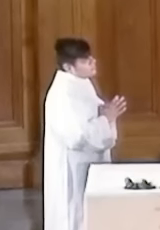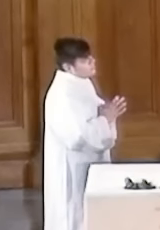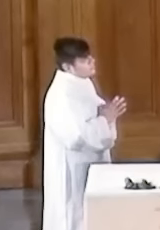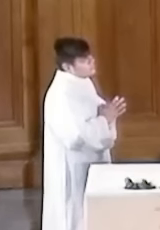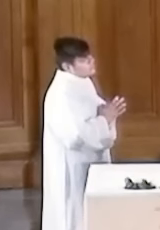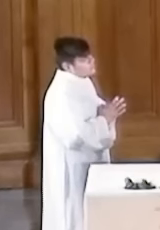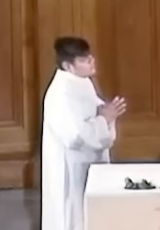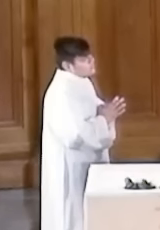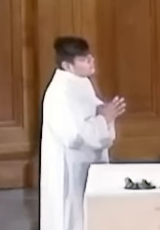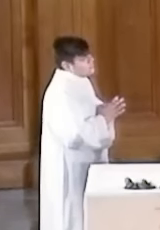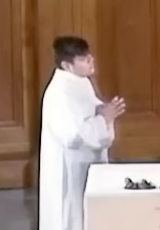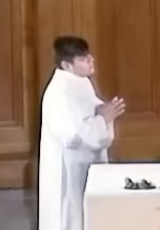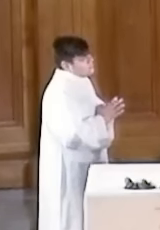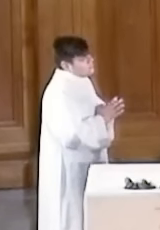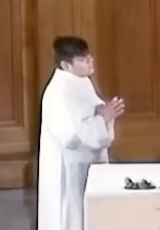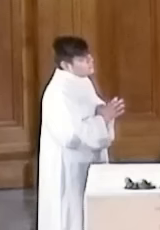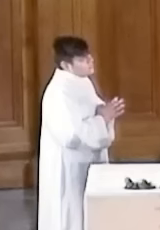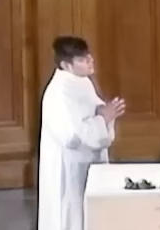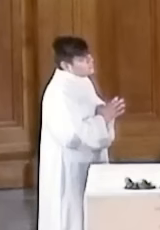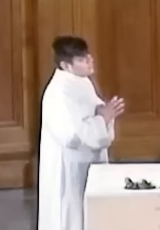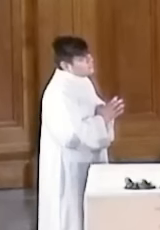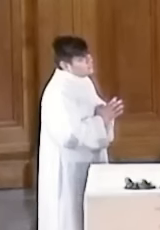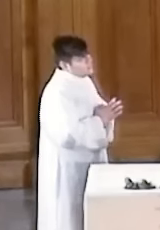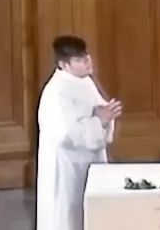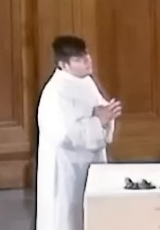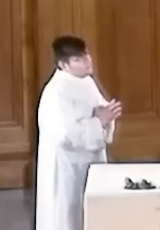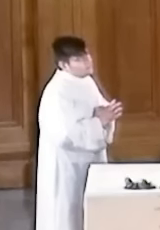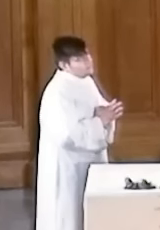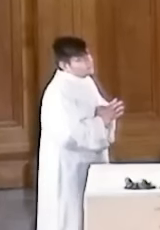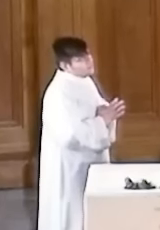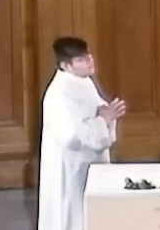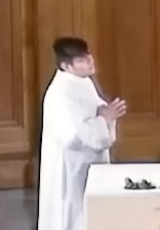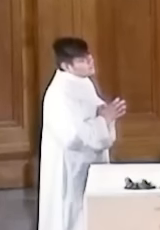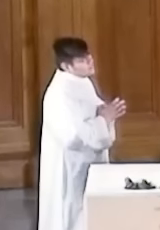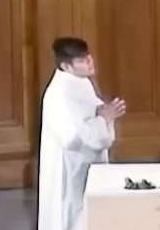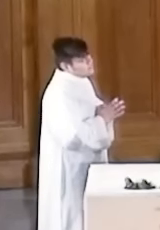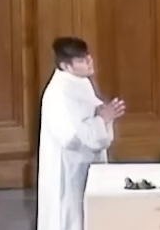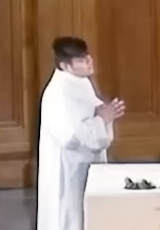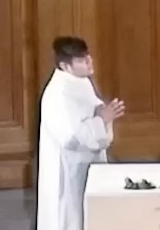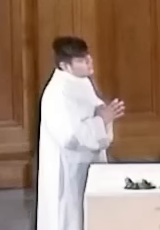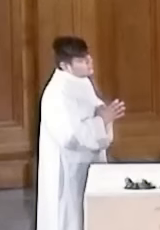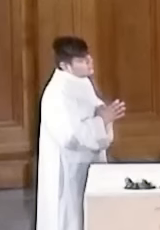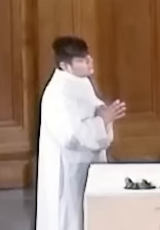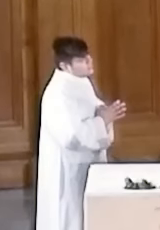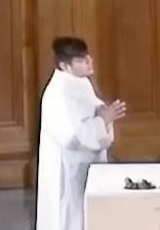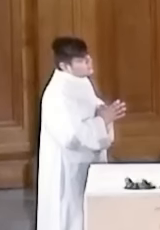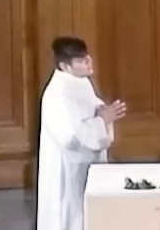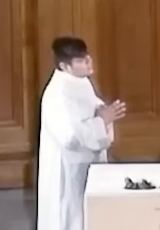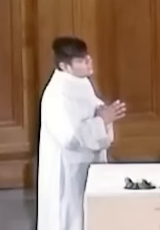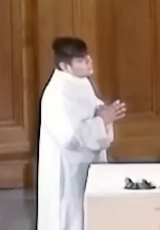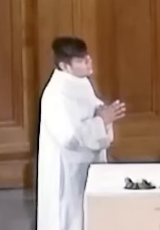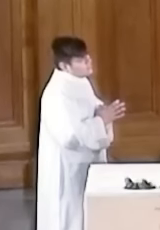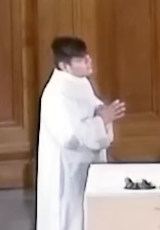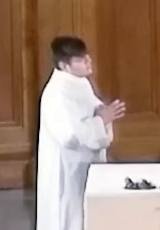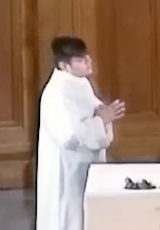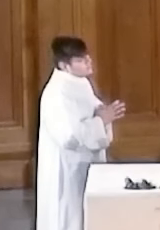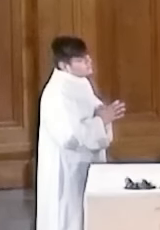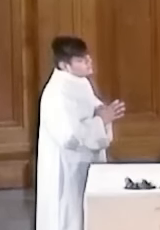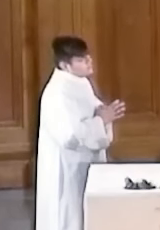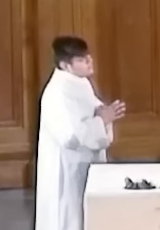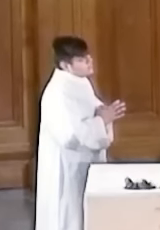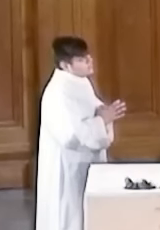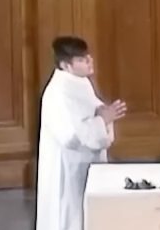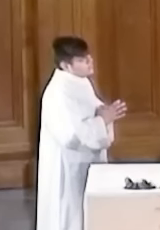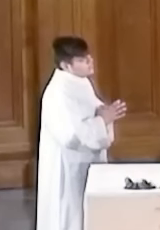Señor Jesucristo, que dijiste a tus apóstoles: la paz os dejo, mi paz os doy.